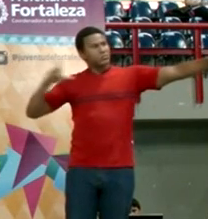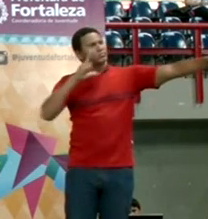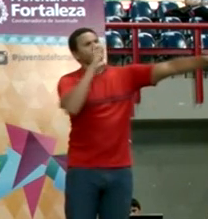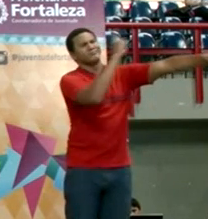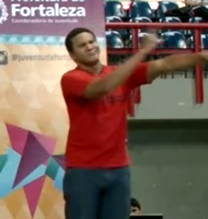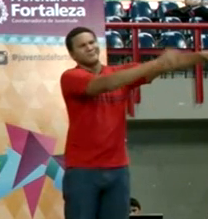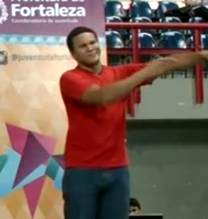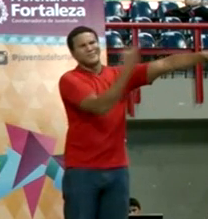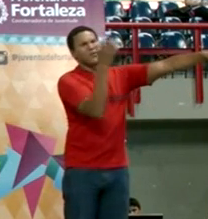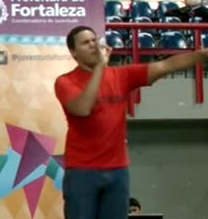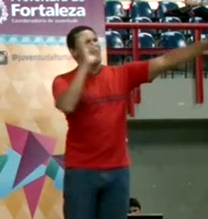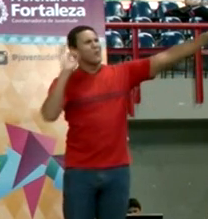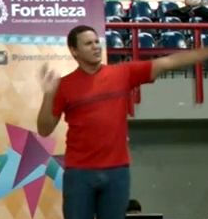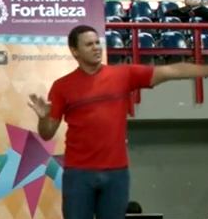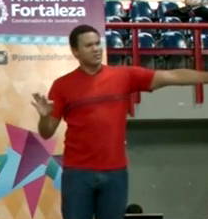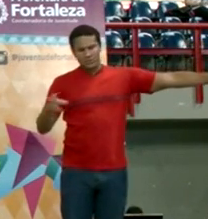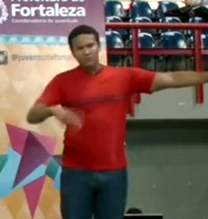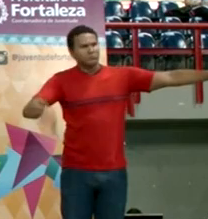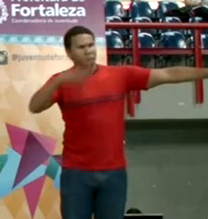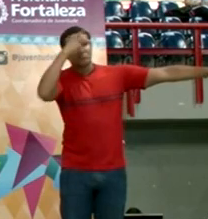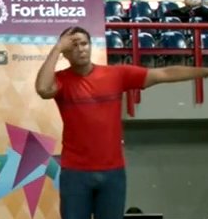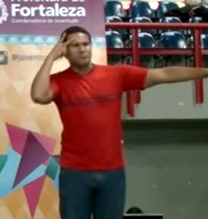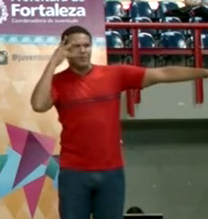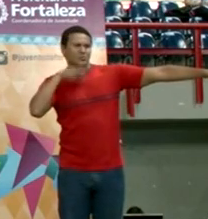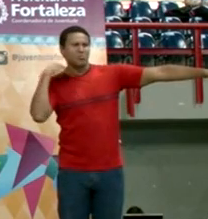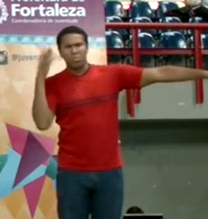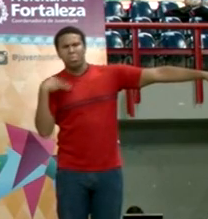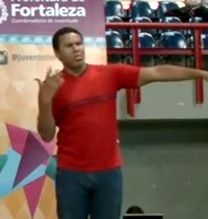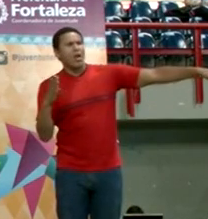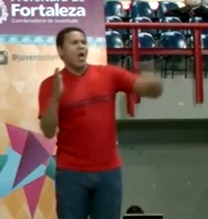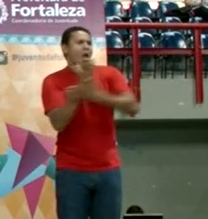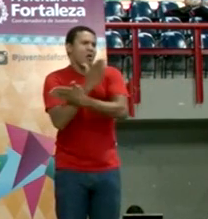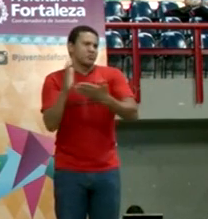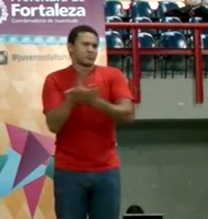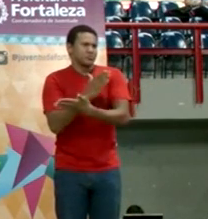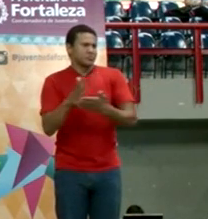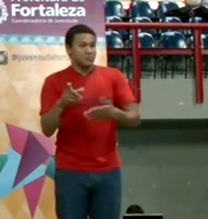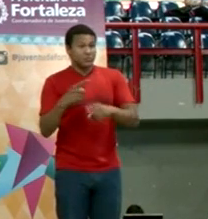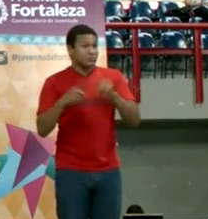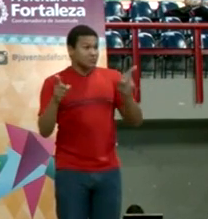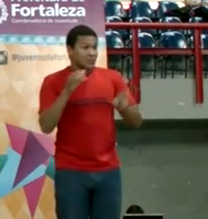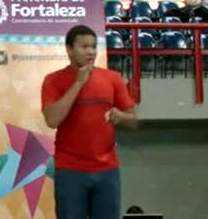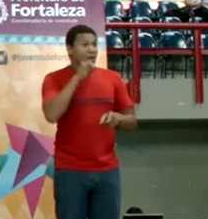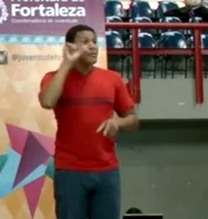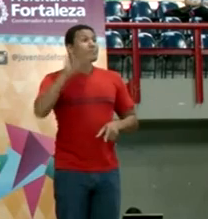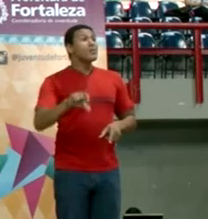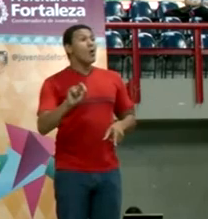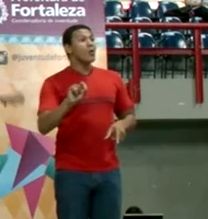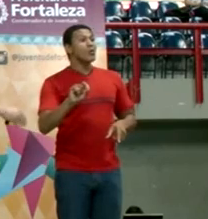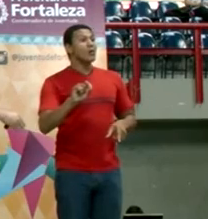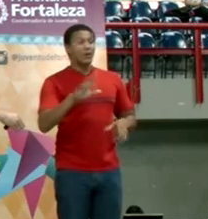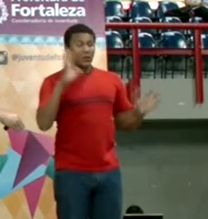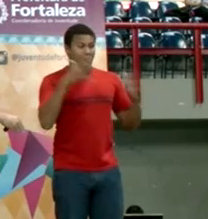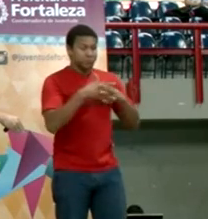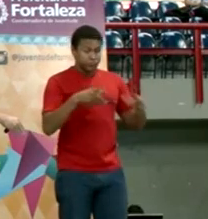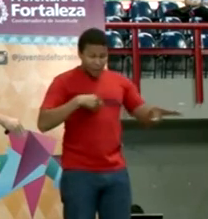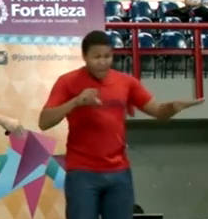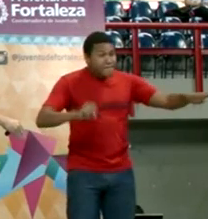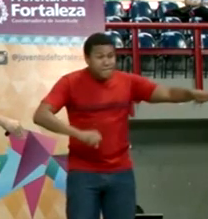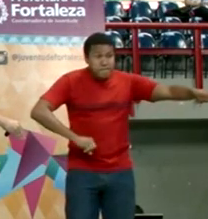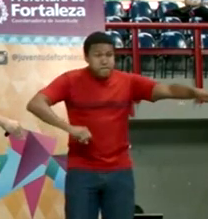passado. Feriu várias pessoas, ele não matou o Francisco Ferdinando. E o pior, estragou o plano, porque quando ele